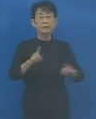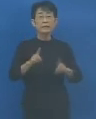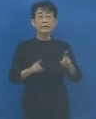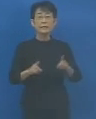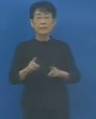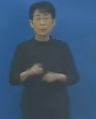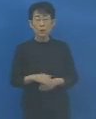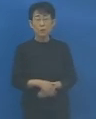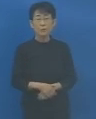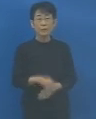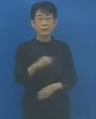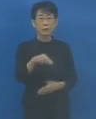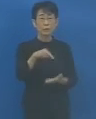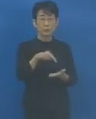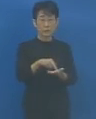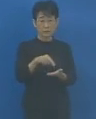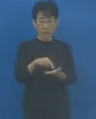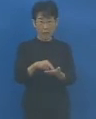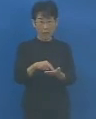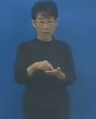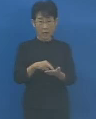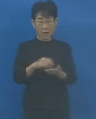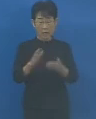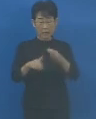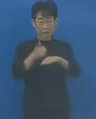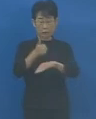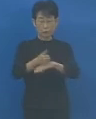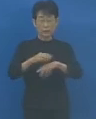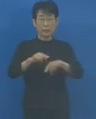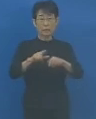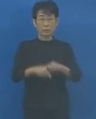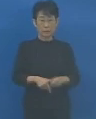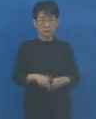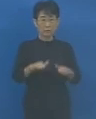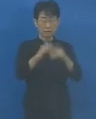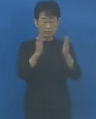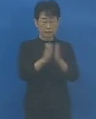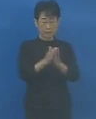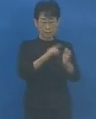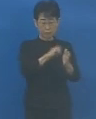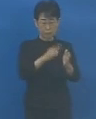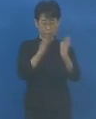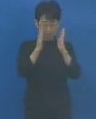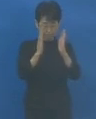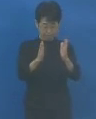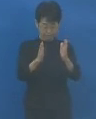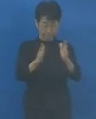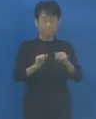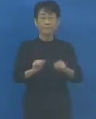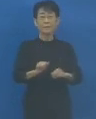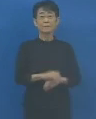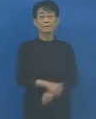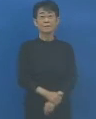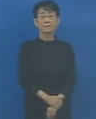しそういう立場になれば全力投球をさせていただきたいと思います。